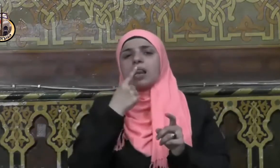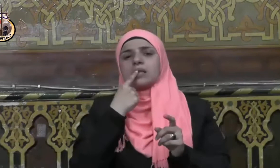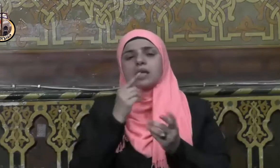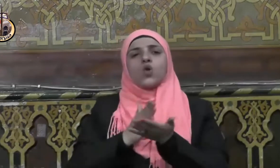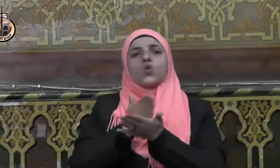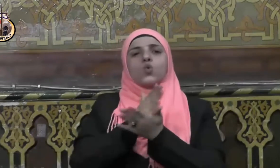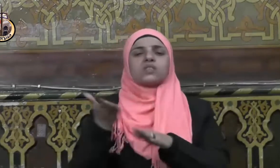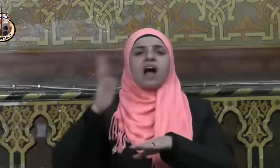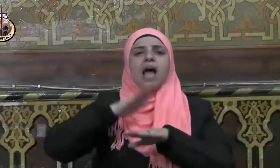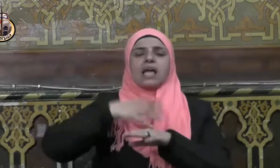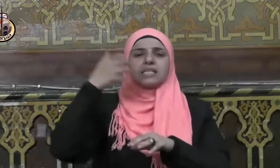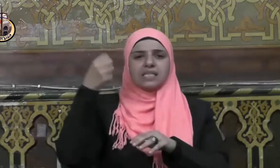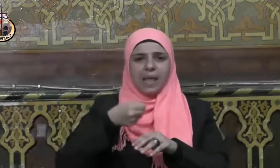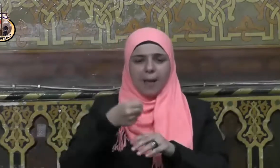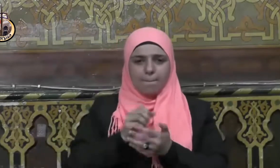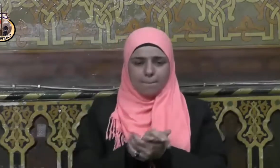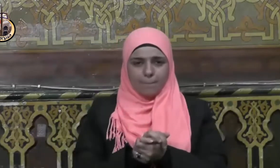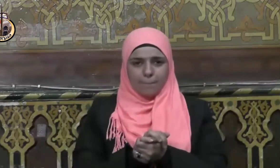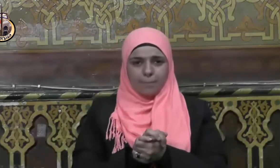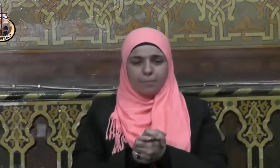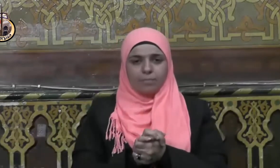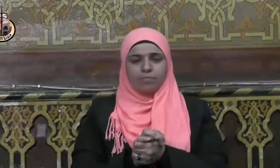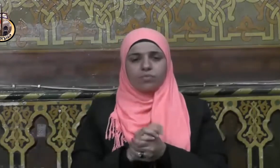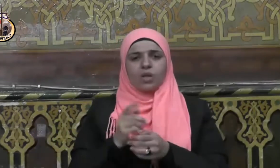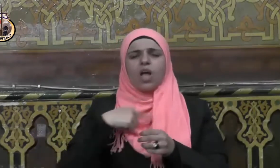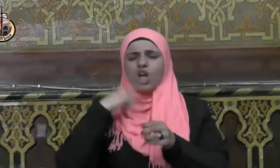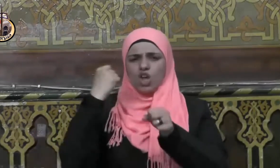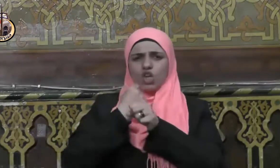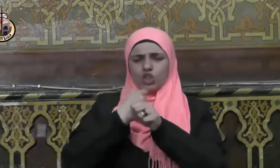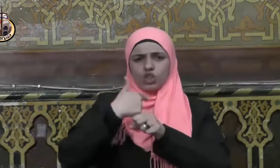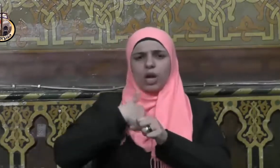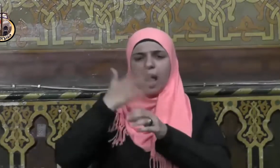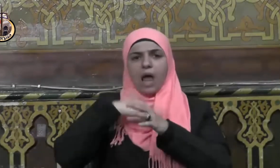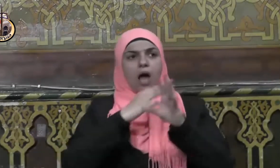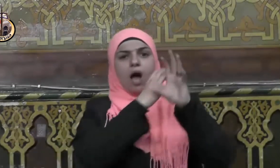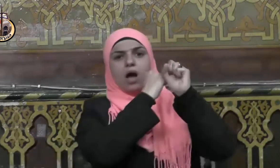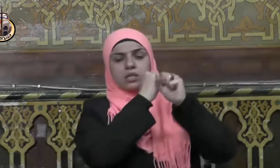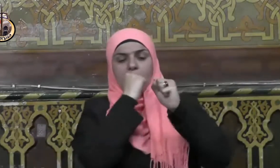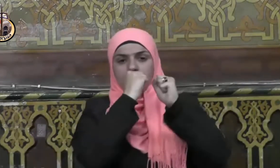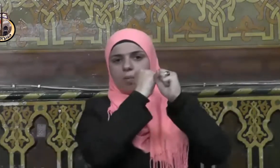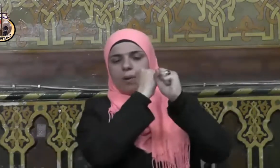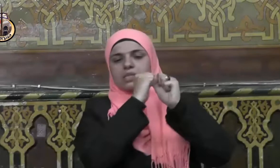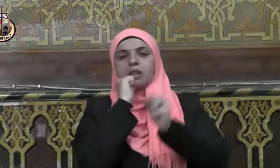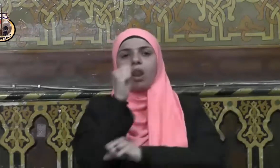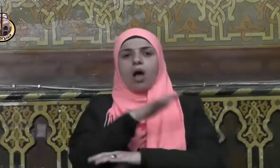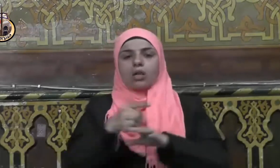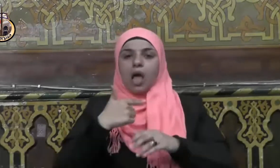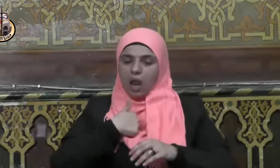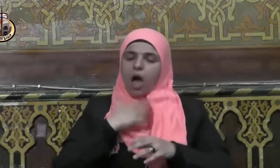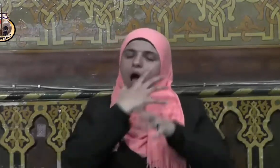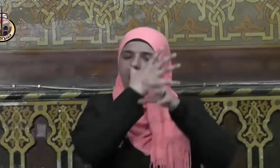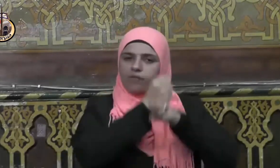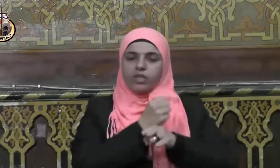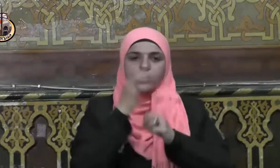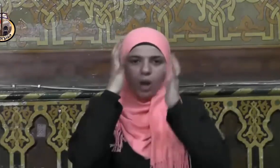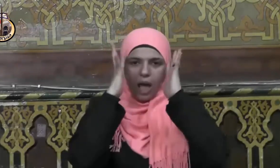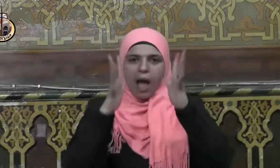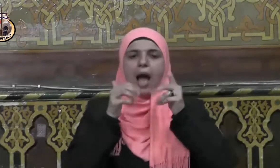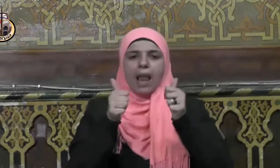عليه السلام: اجعلني على خزائن الأرض إني حفيظ عليم. وقال